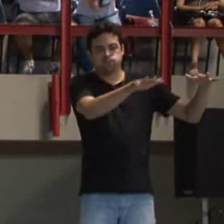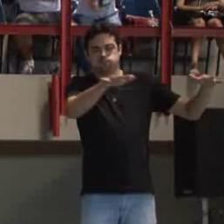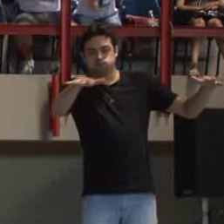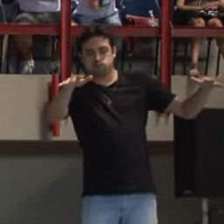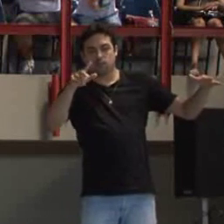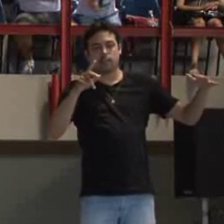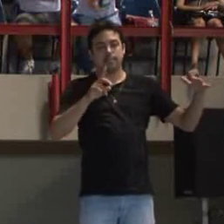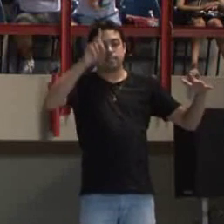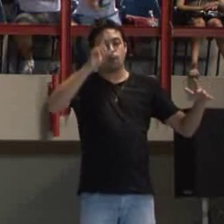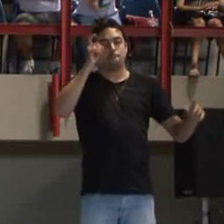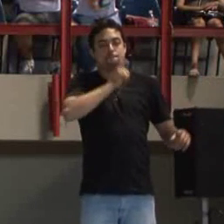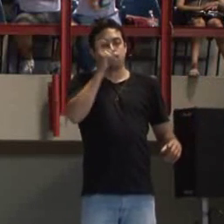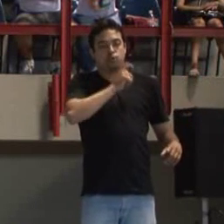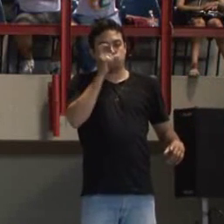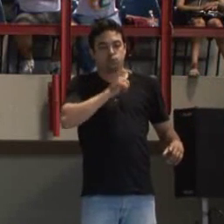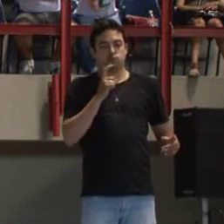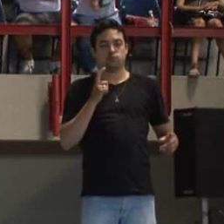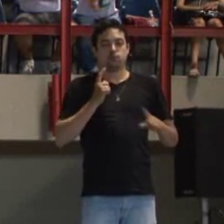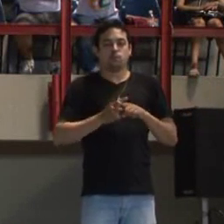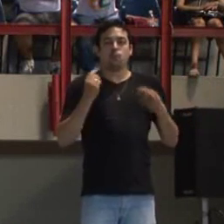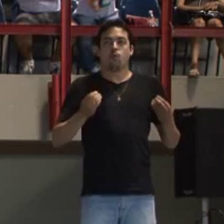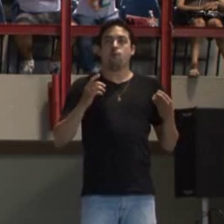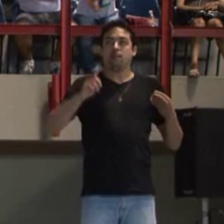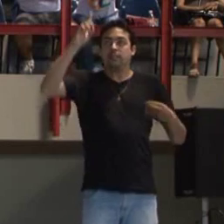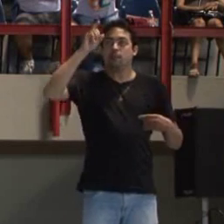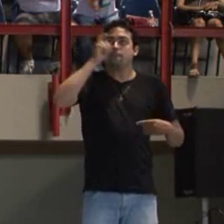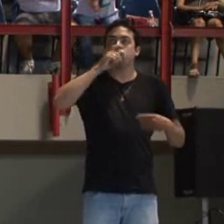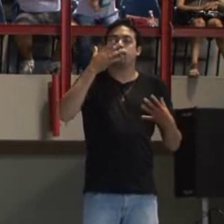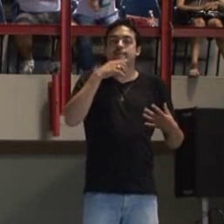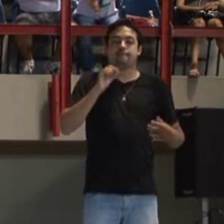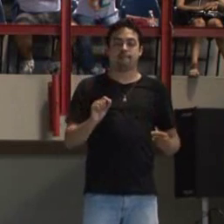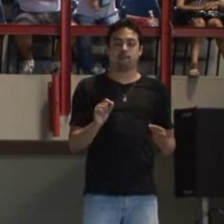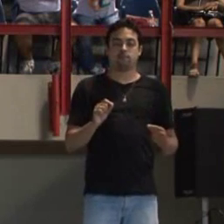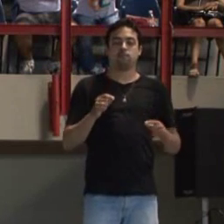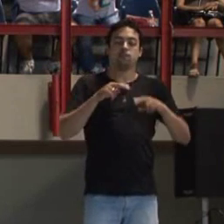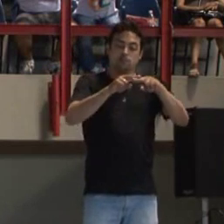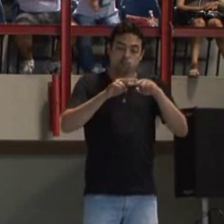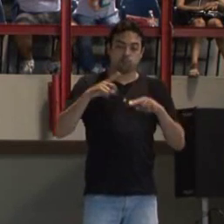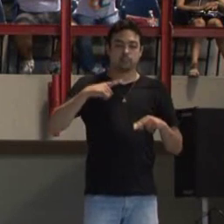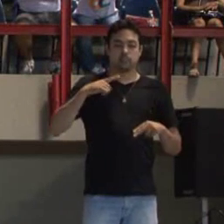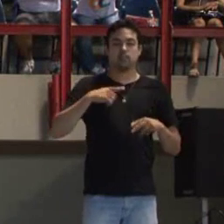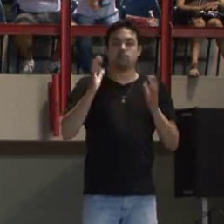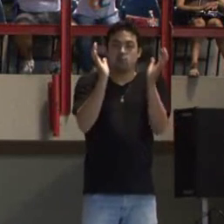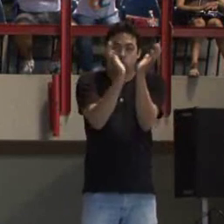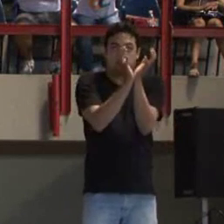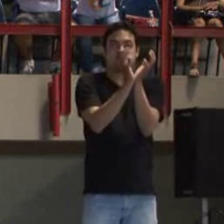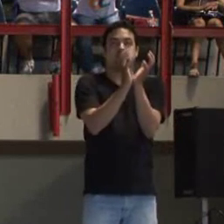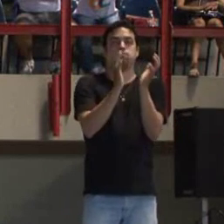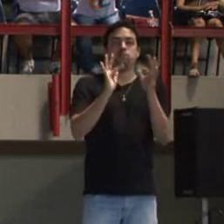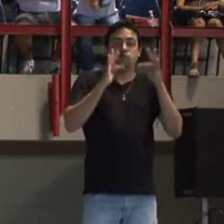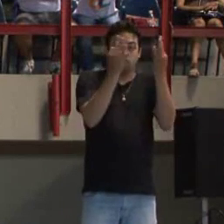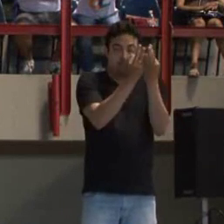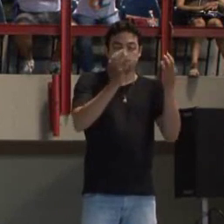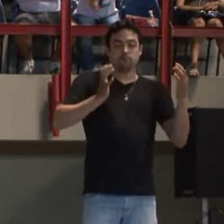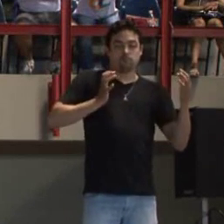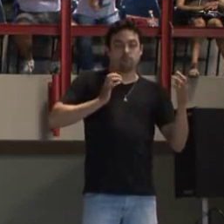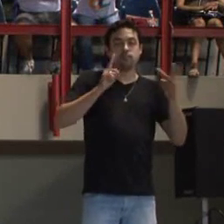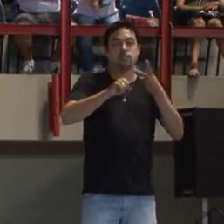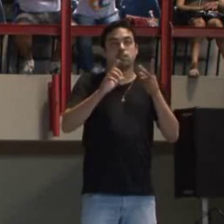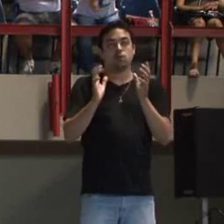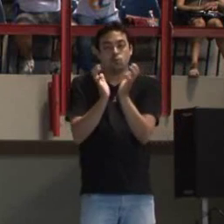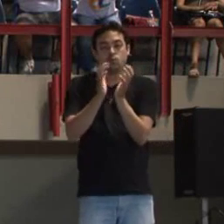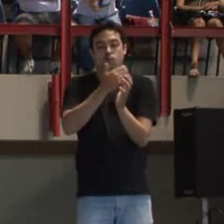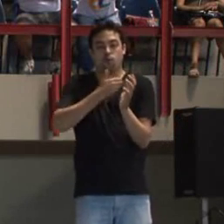Mentiroso. Quem é que quer ficar controlado por um deus mentiroso? Aí você tem a nobreza, você tem os altos funcionários do